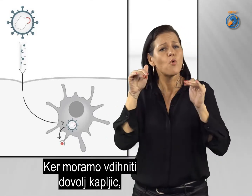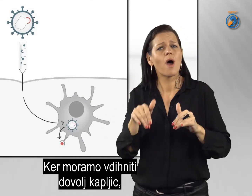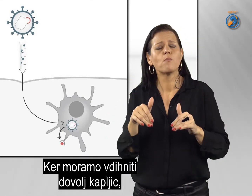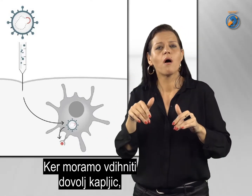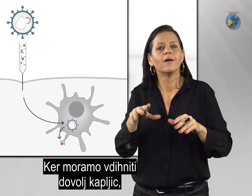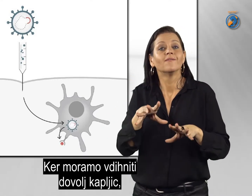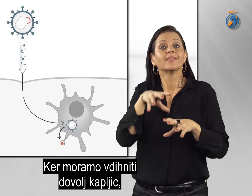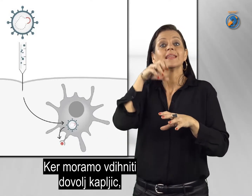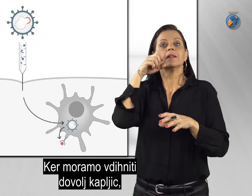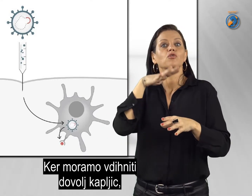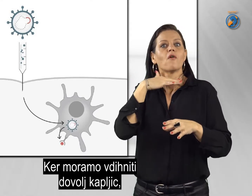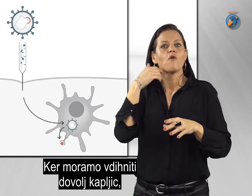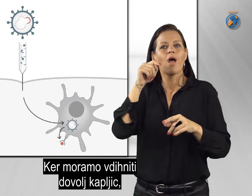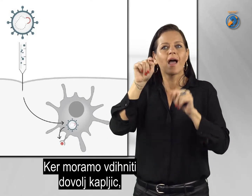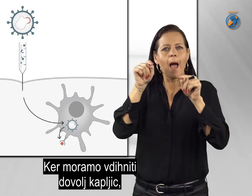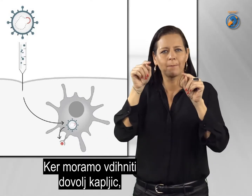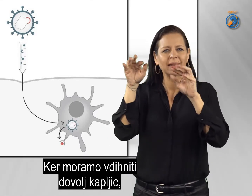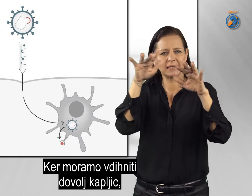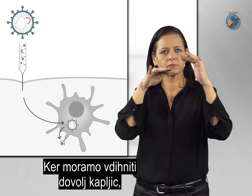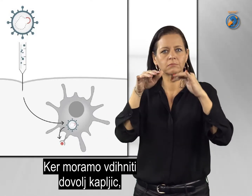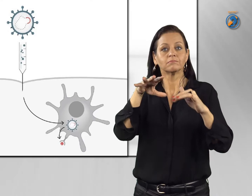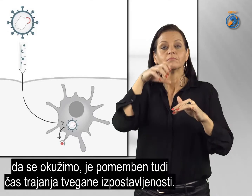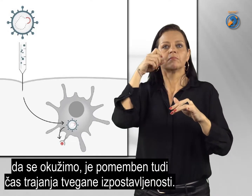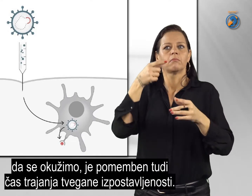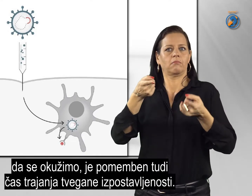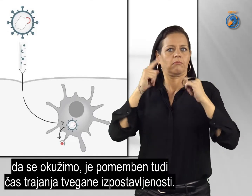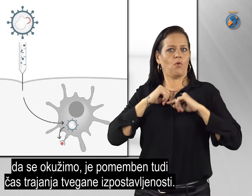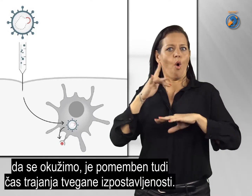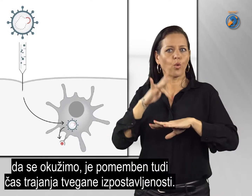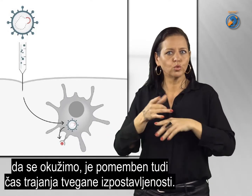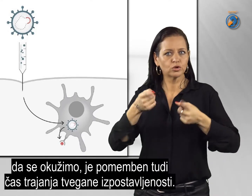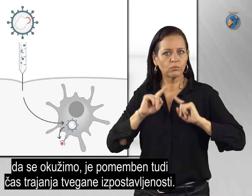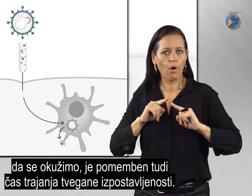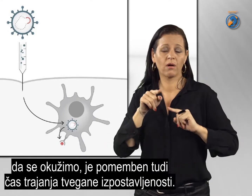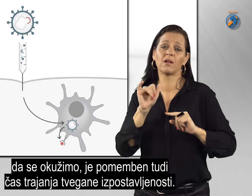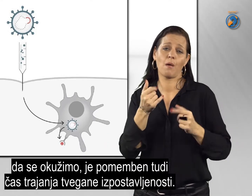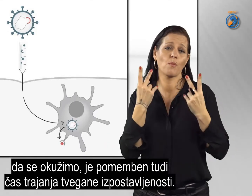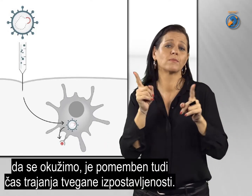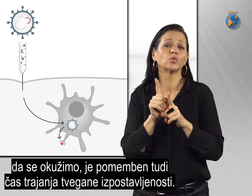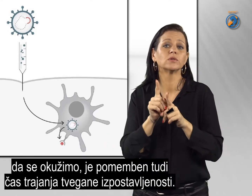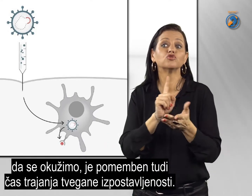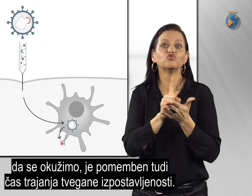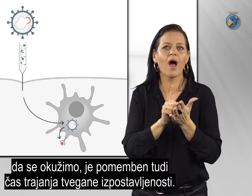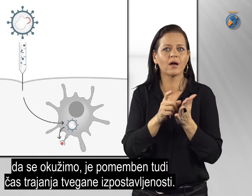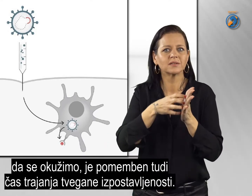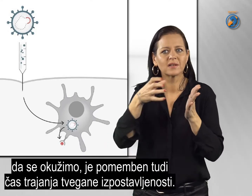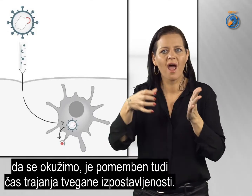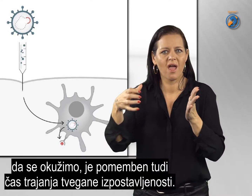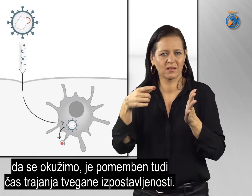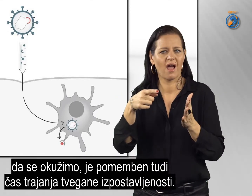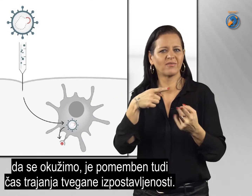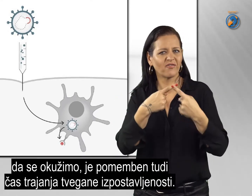Ker moramo vdihniti dovolj kapljic, da se okužimo, je pomemben tudi čas trajanja tvegane izpostavljenosti.